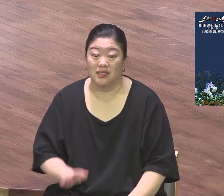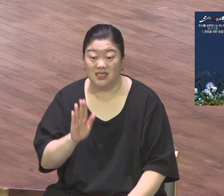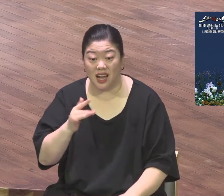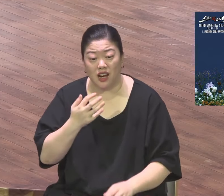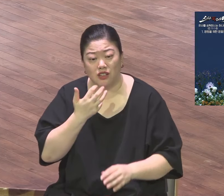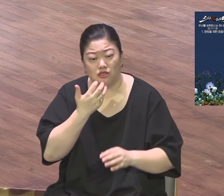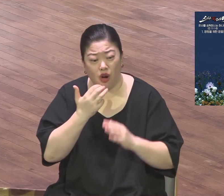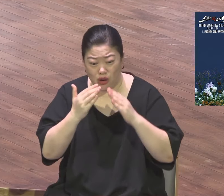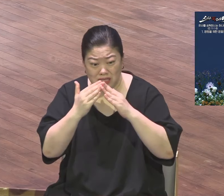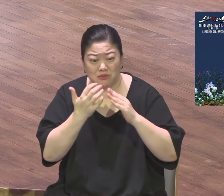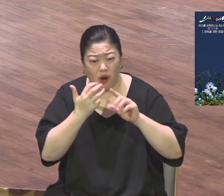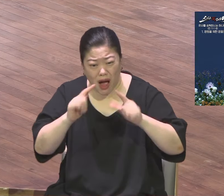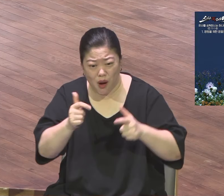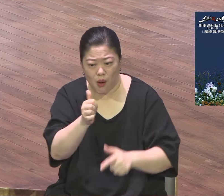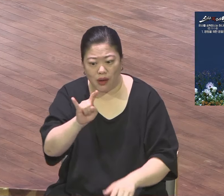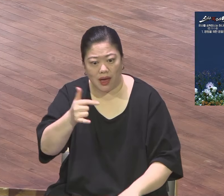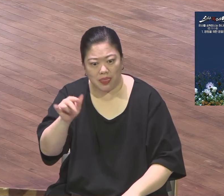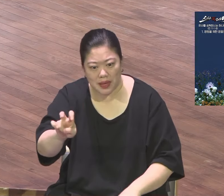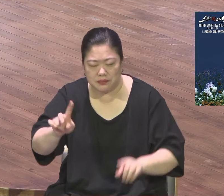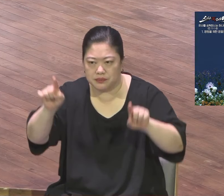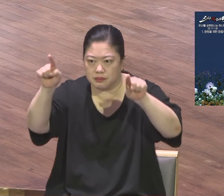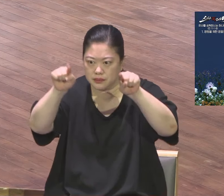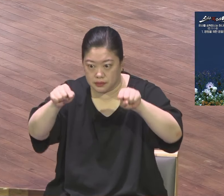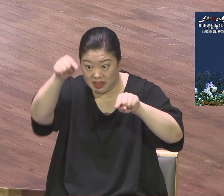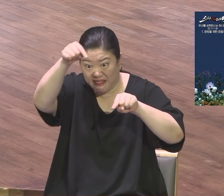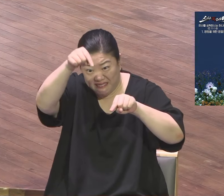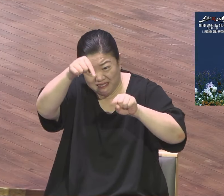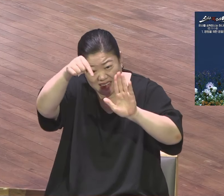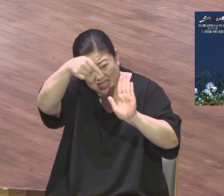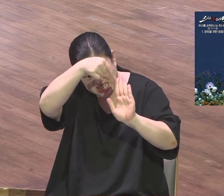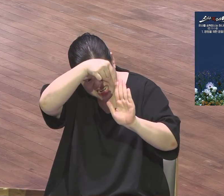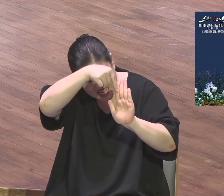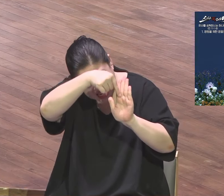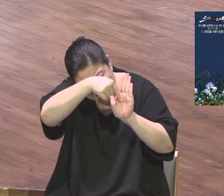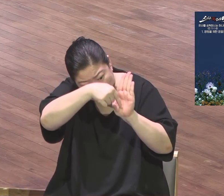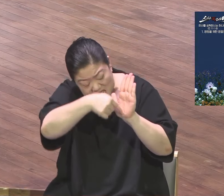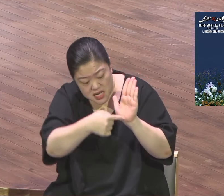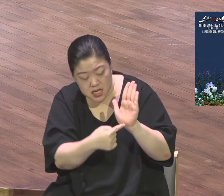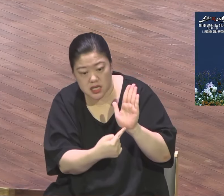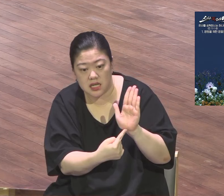그 살고 있는 할머니 한 영혼을 전도하는 누가 가겠냐고요.